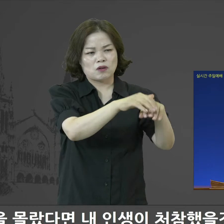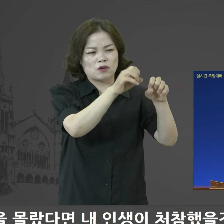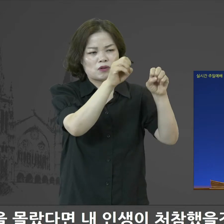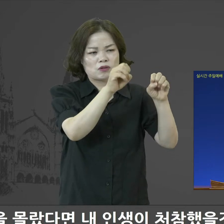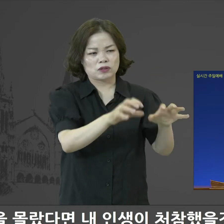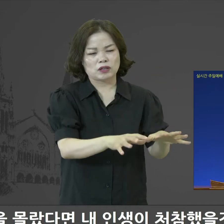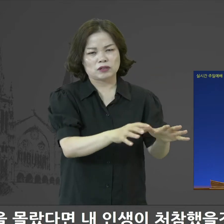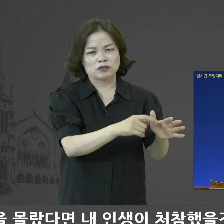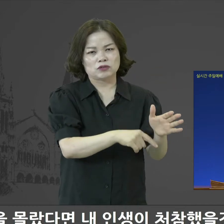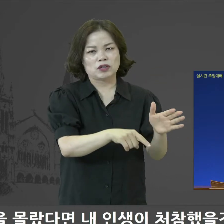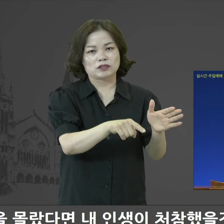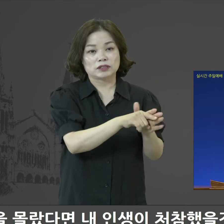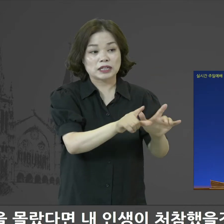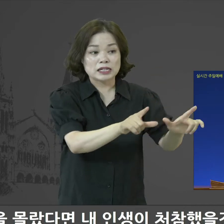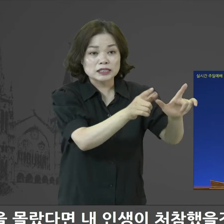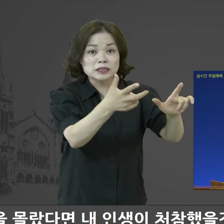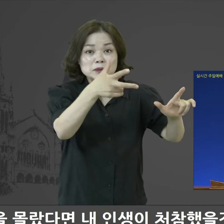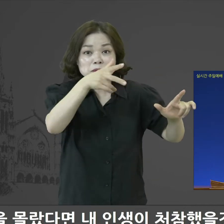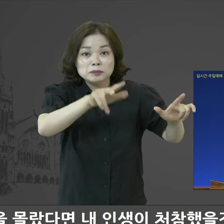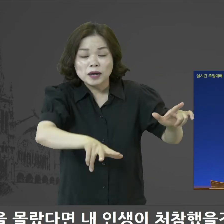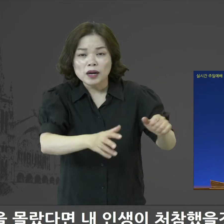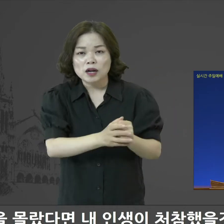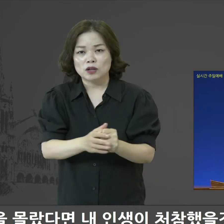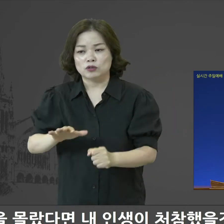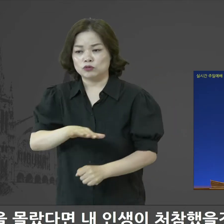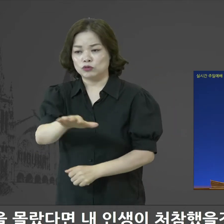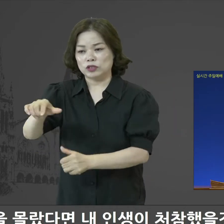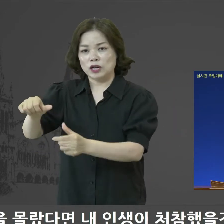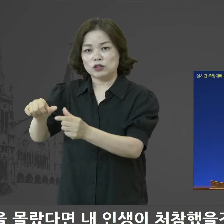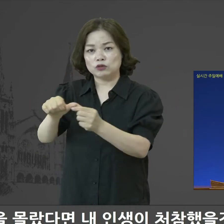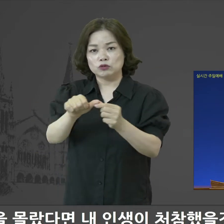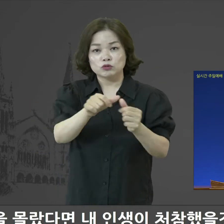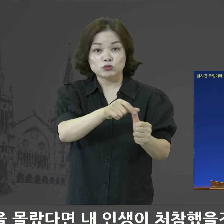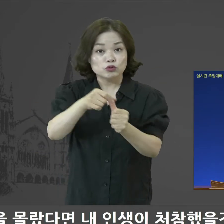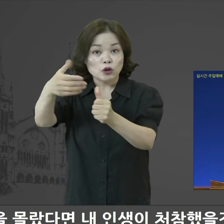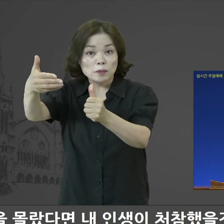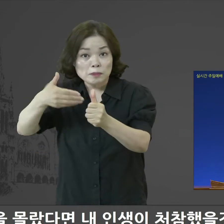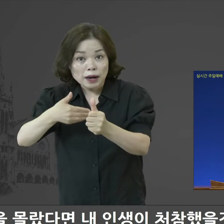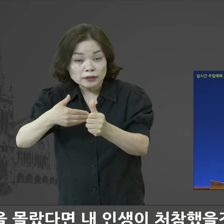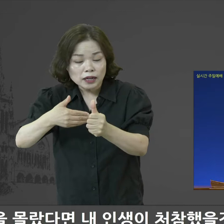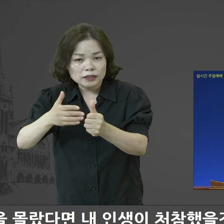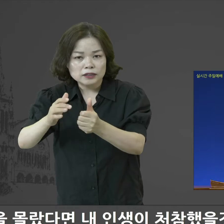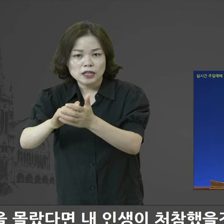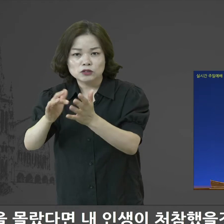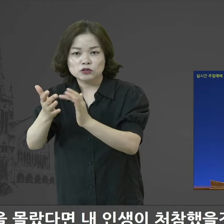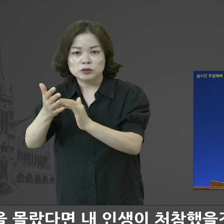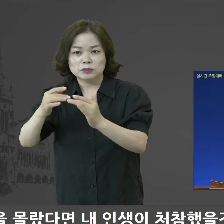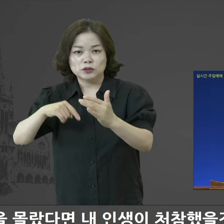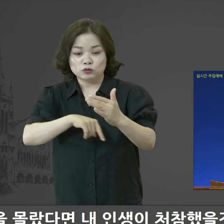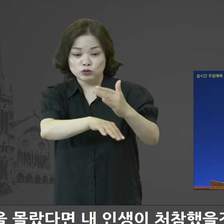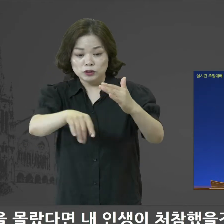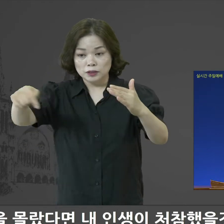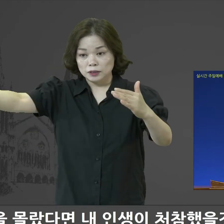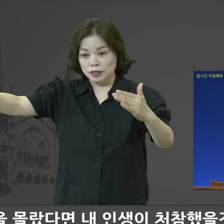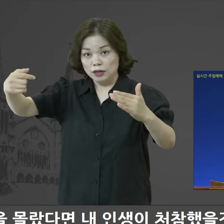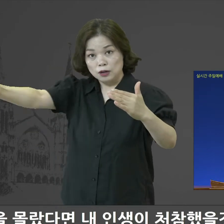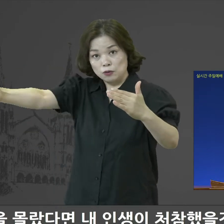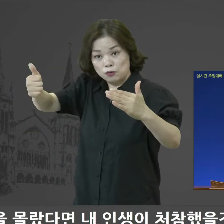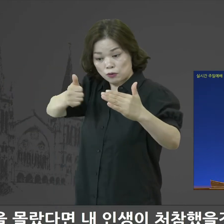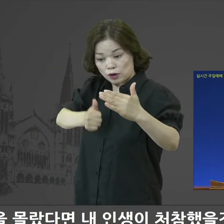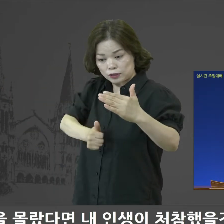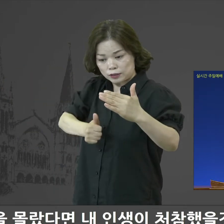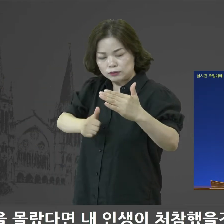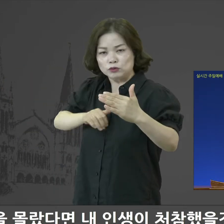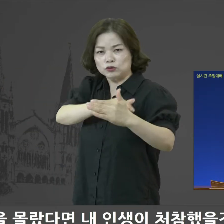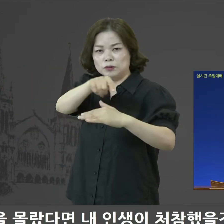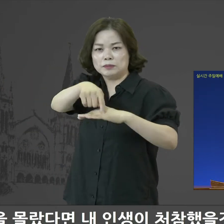행하게 되어 있지만 우리가 구원을 받아 예수님이 우리 안에 들어올 때 그때부터 우리의 마음은 지켜질 수 있는